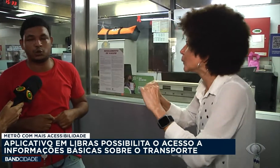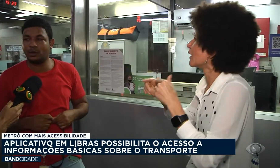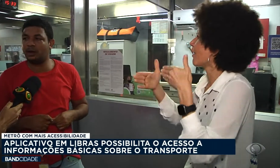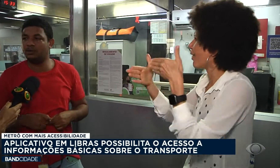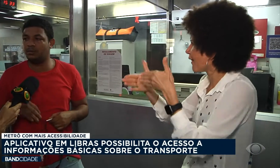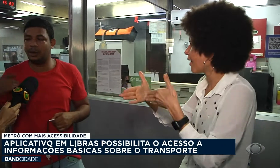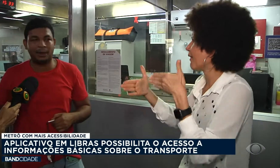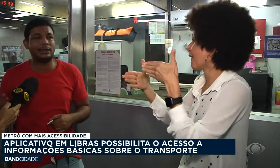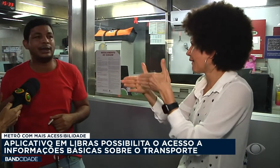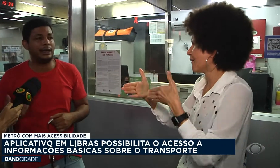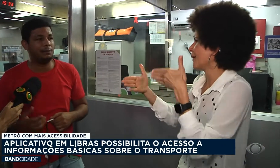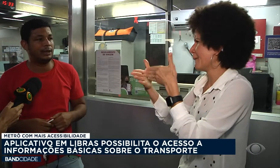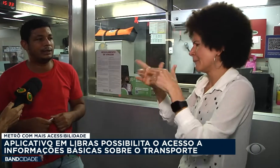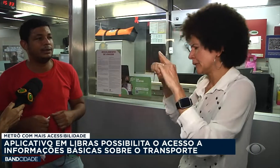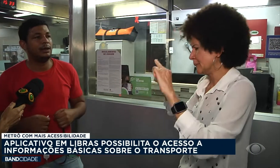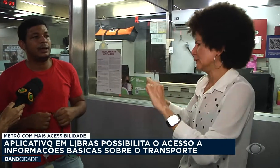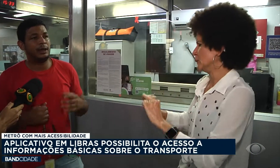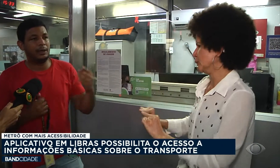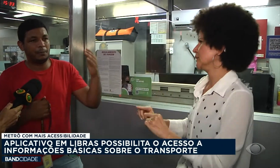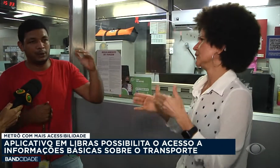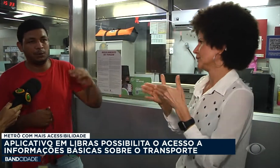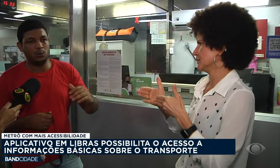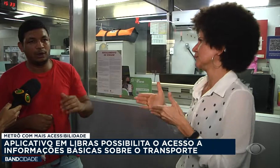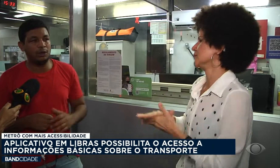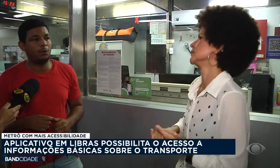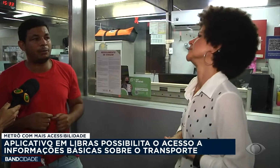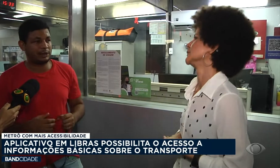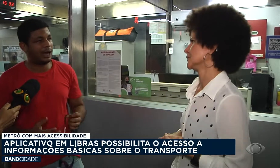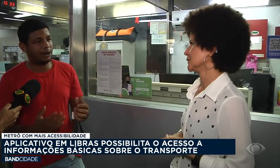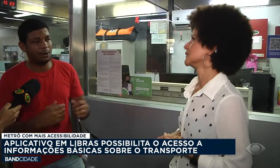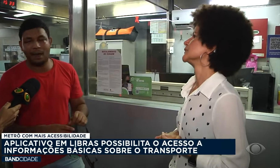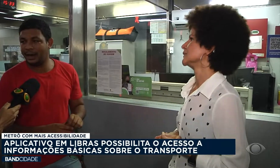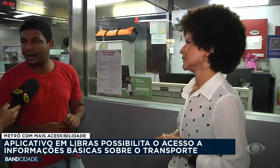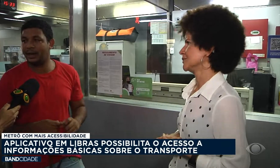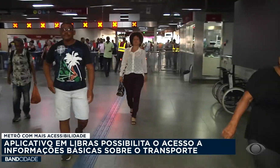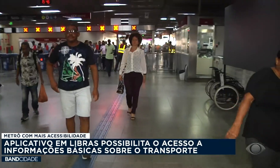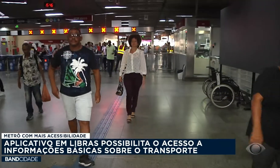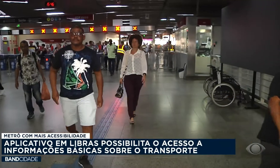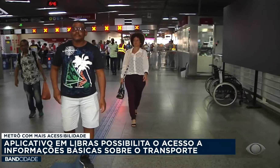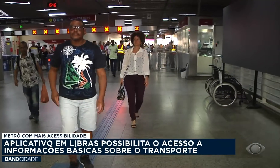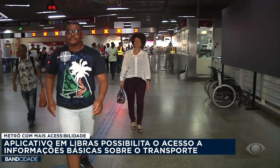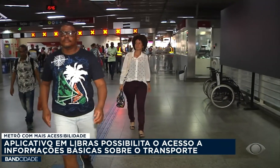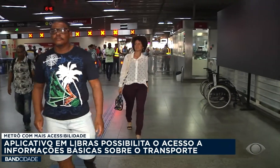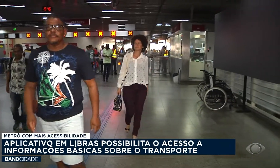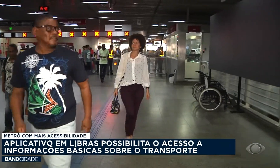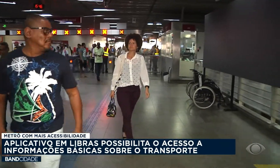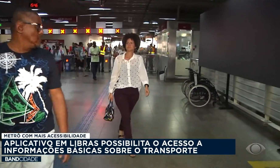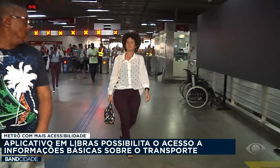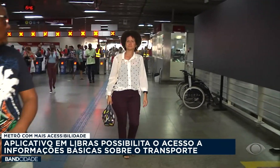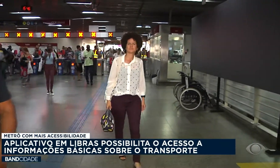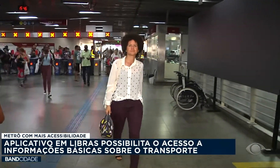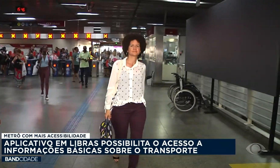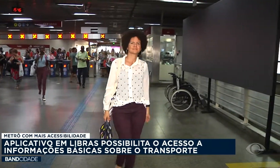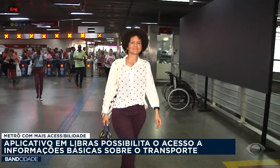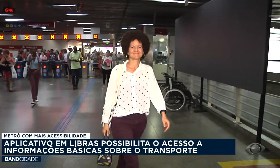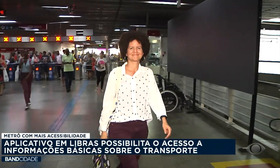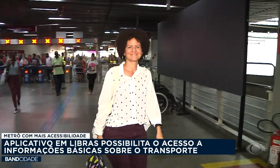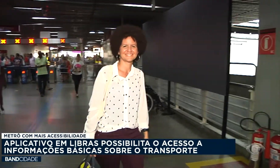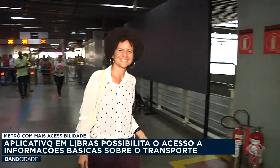funcionários aprendem de libras e para diminuir o obstáculo, a marreira. A surdez desde a infância impediu a bancária de ter acesso